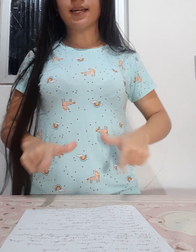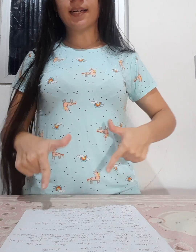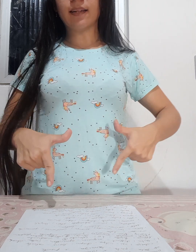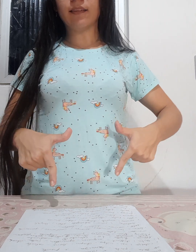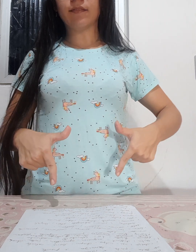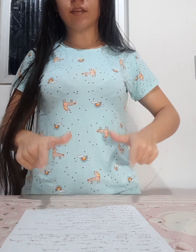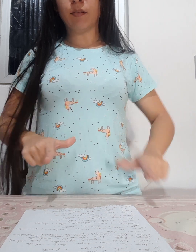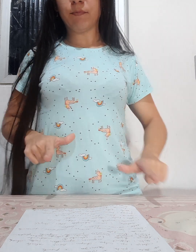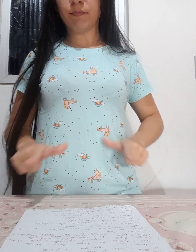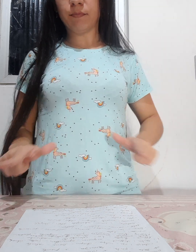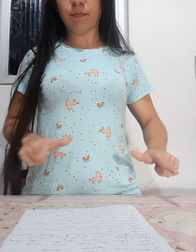trabalhar,